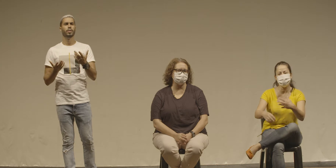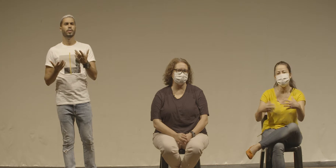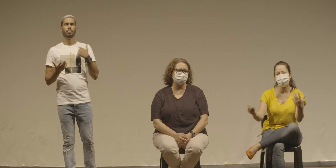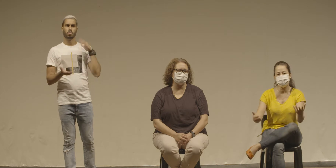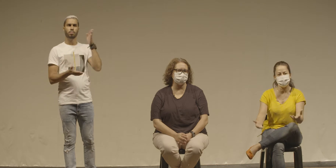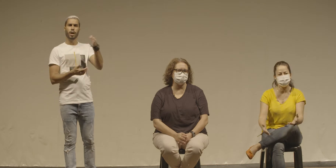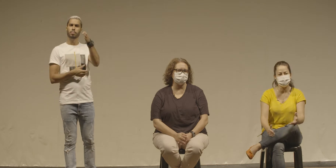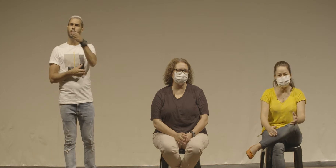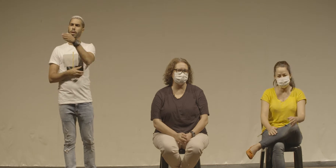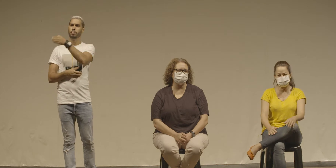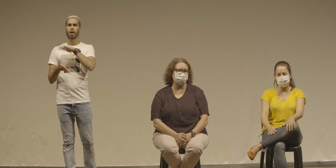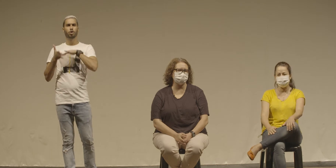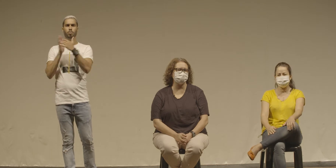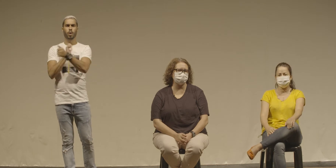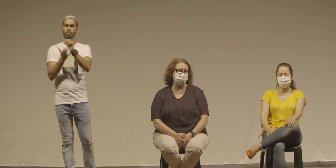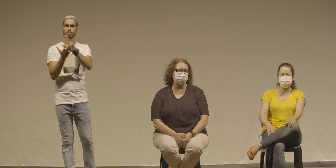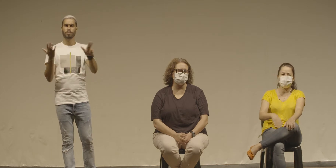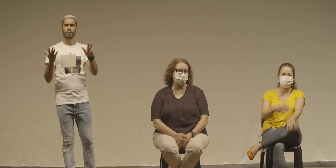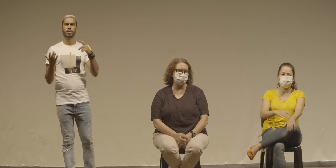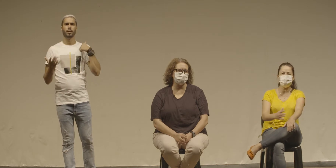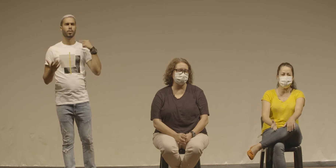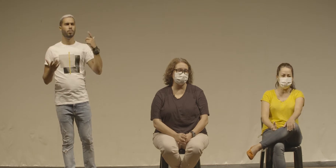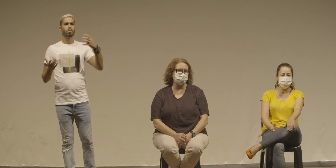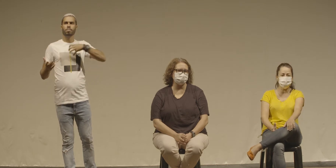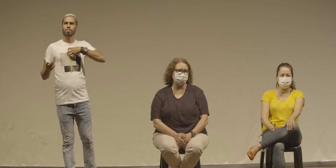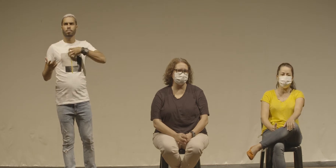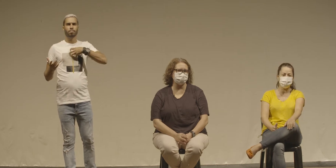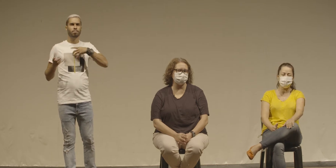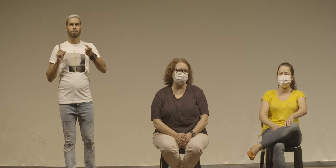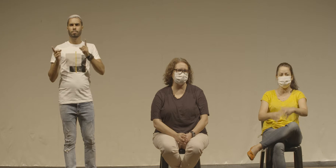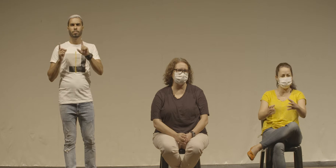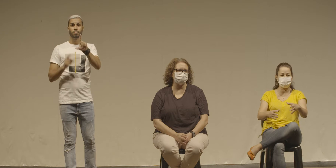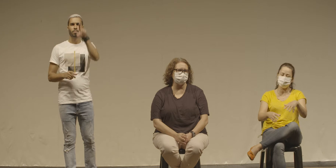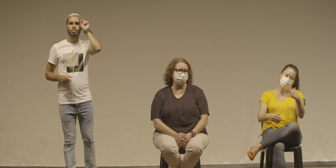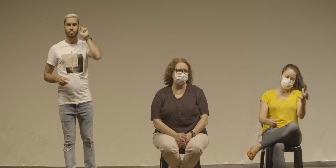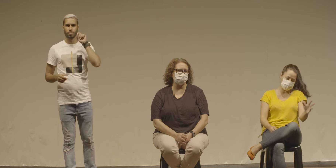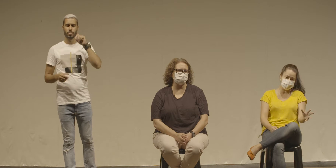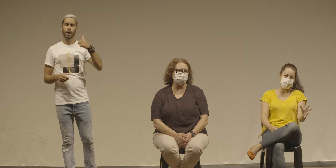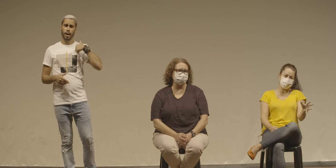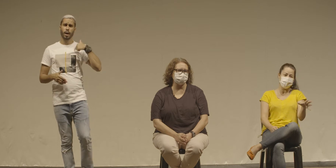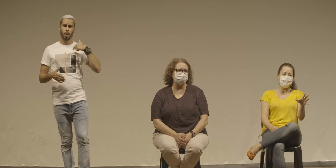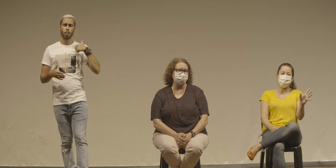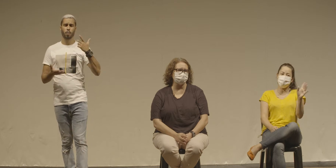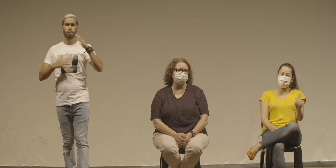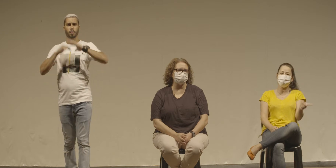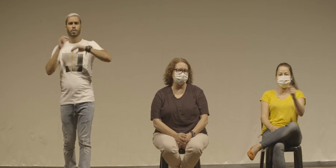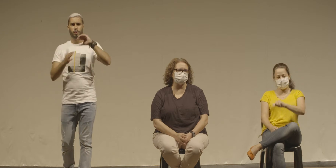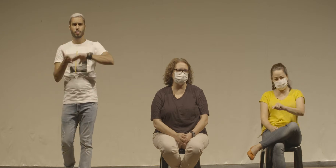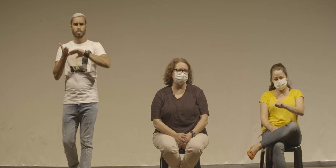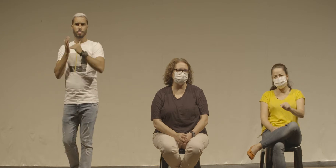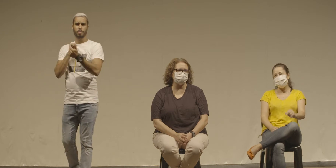partir daí você começava a se identificar. Eu fui atleta durante muitos anos também, profissionalizado, mas